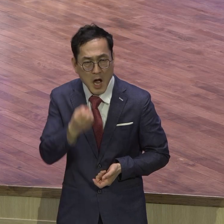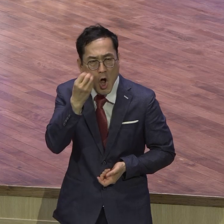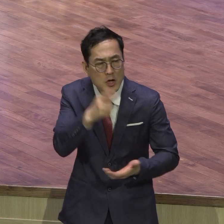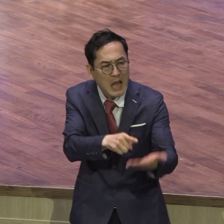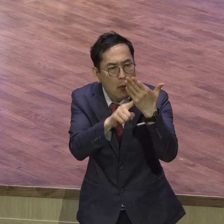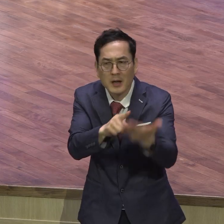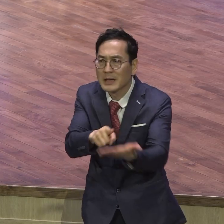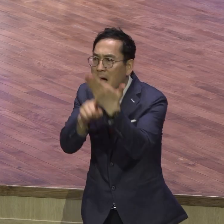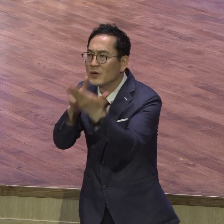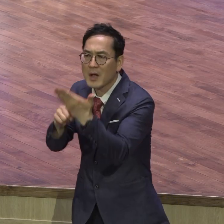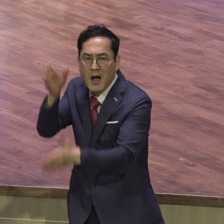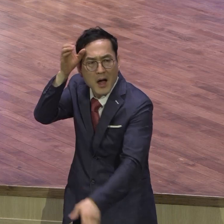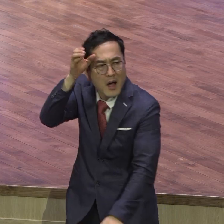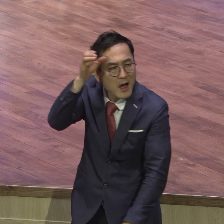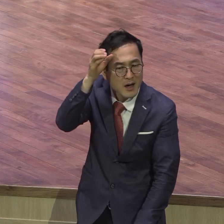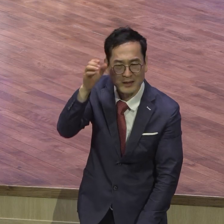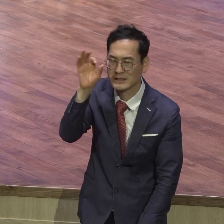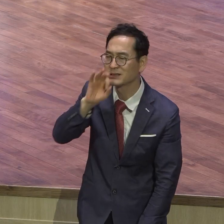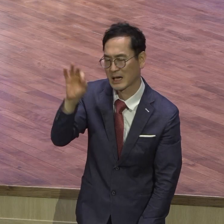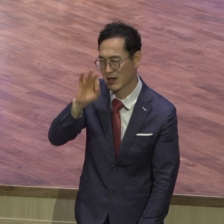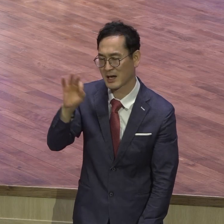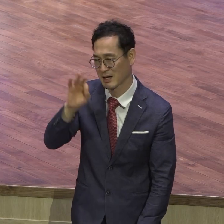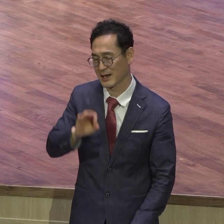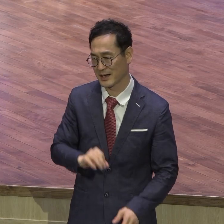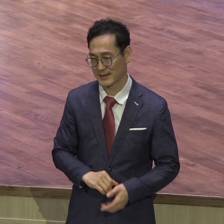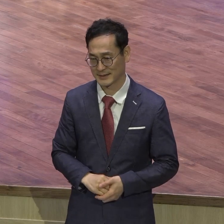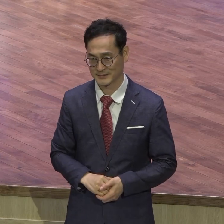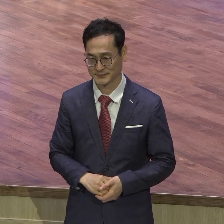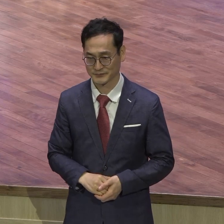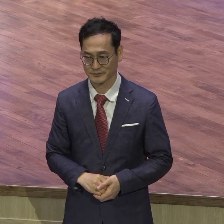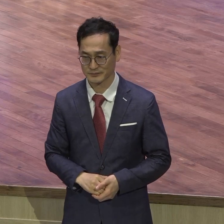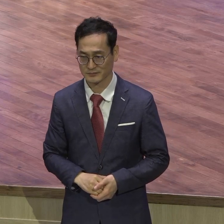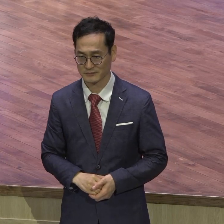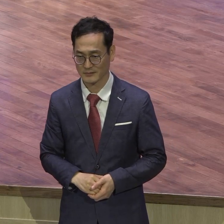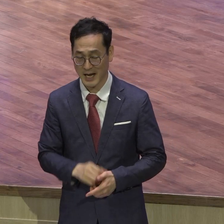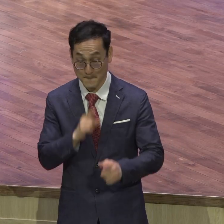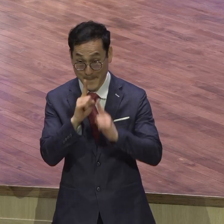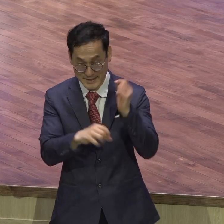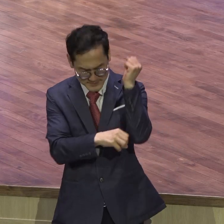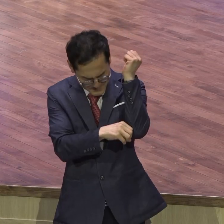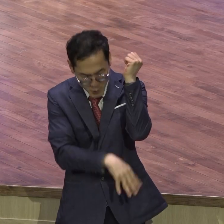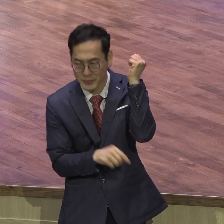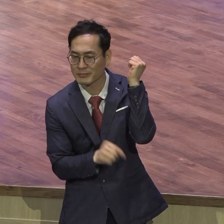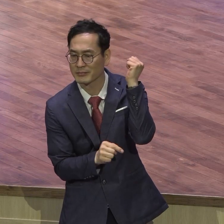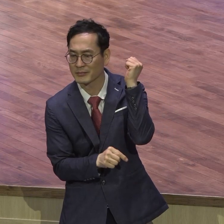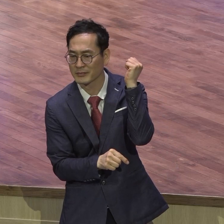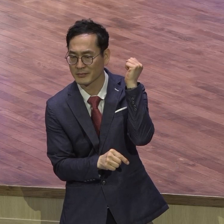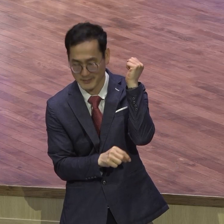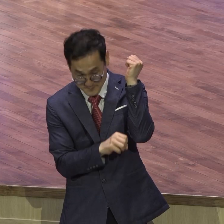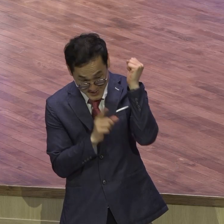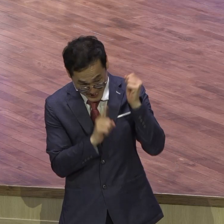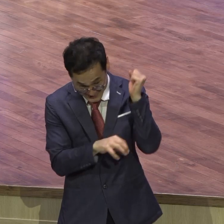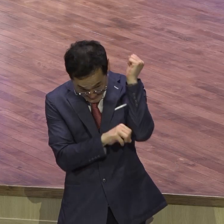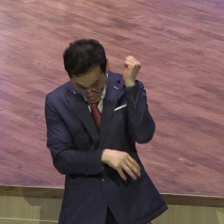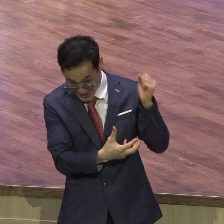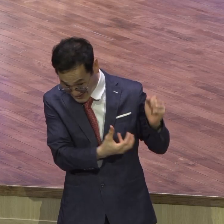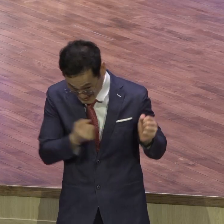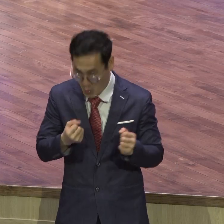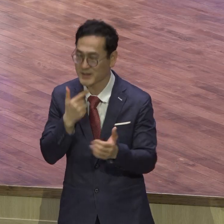감각 체험이 와야 돼 여러분 말씀의 기초를 둔 말씀 성취의 체험이 되기 바랍니다